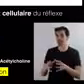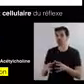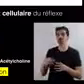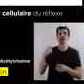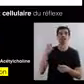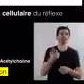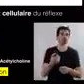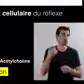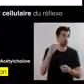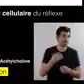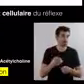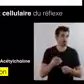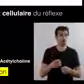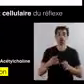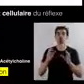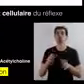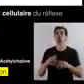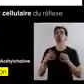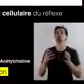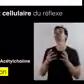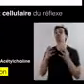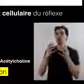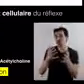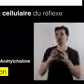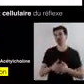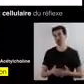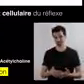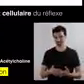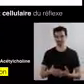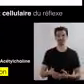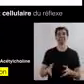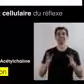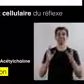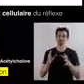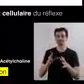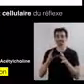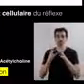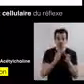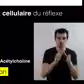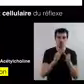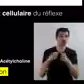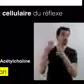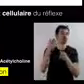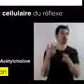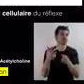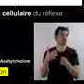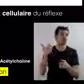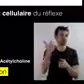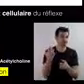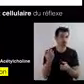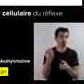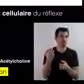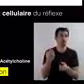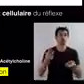le calcium à l'intérieur de la cellule. Ce sont les petits points bleus sur votre écran. Et lorsque ces canaux s'ouvrent, suite à la